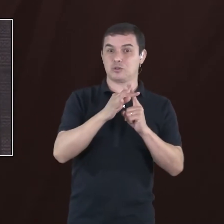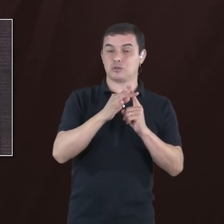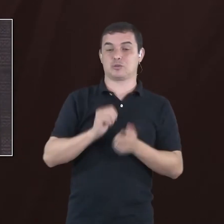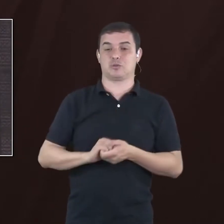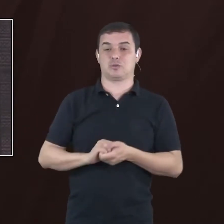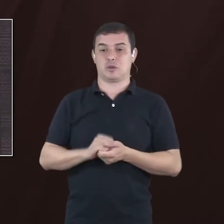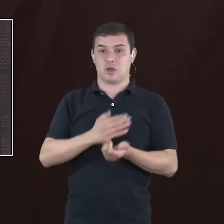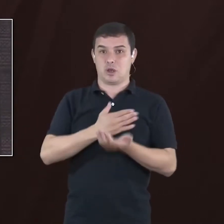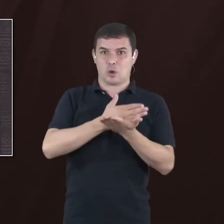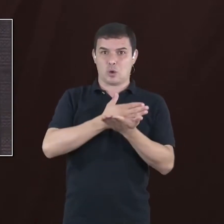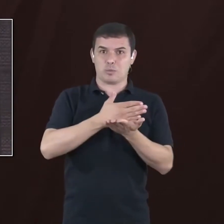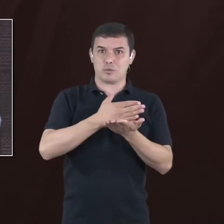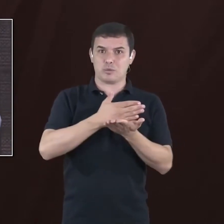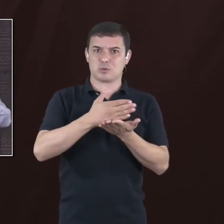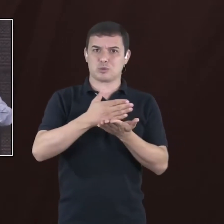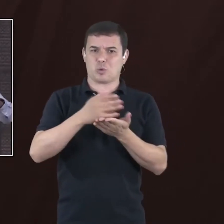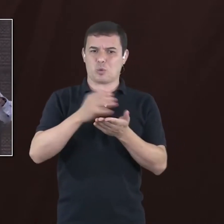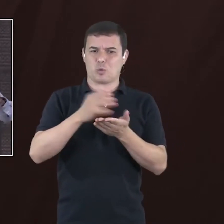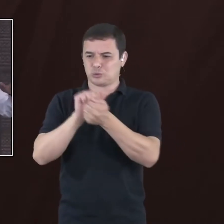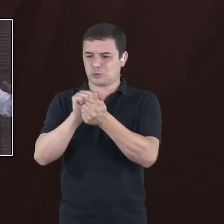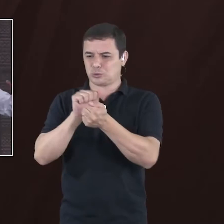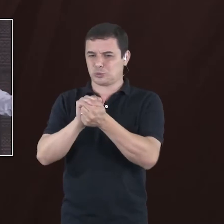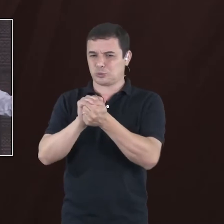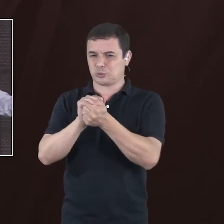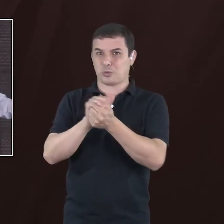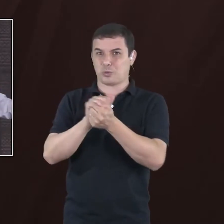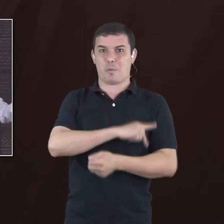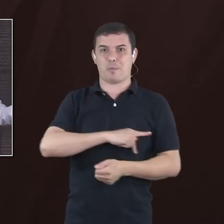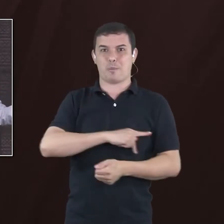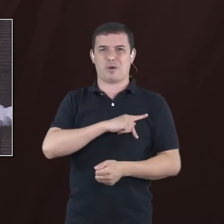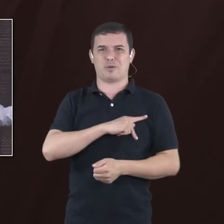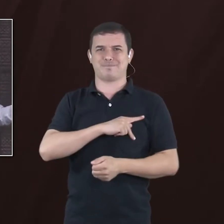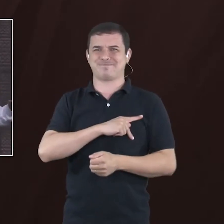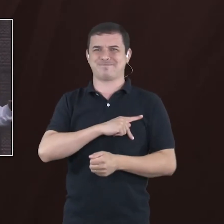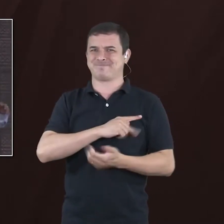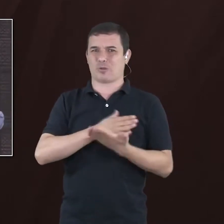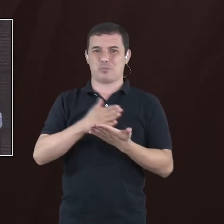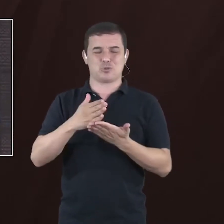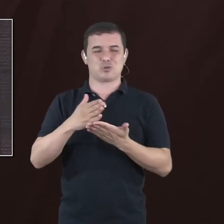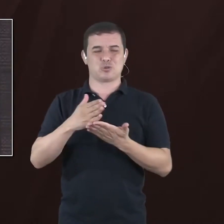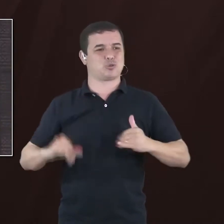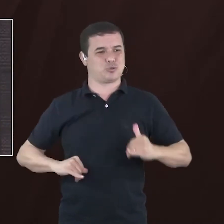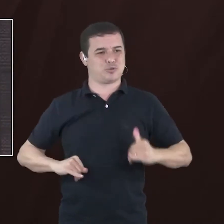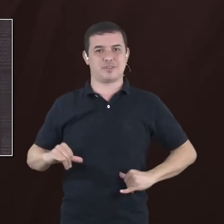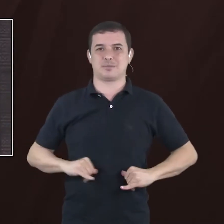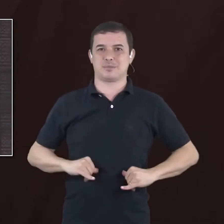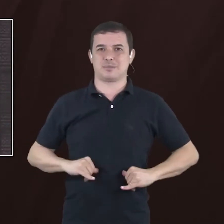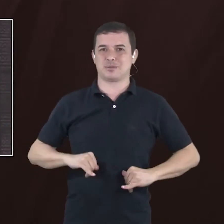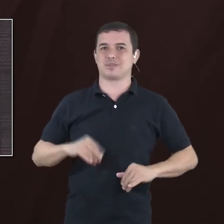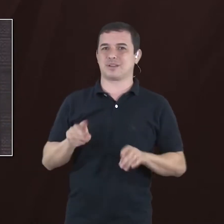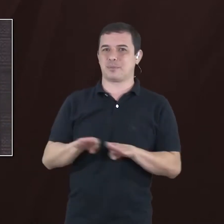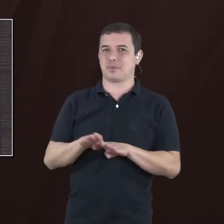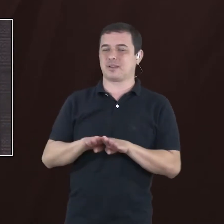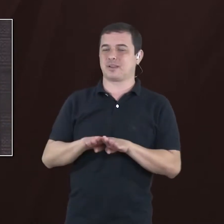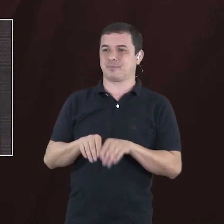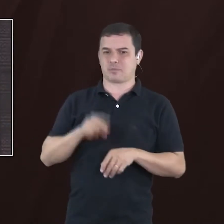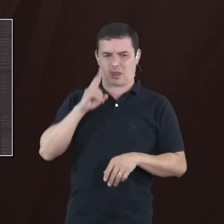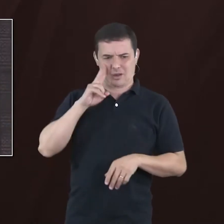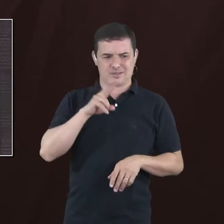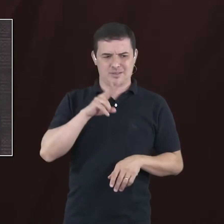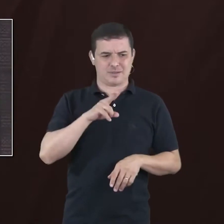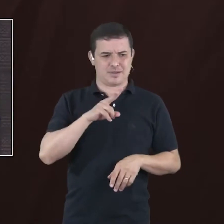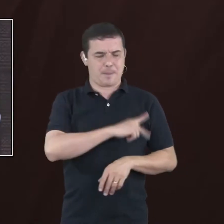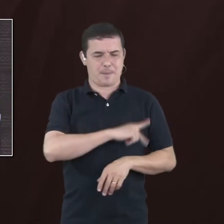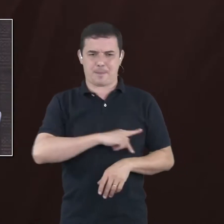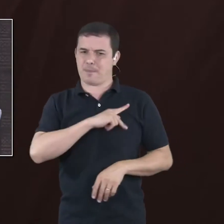que começou a acompanhar Paulo, já viu os sofrimentos de Paulo. Todo lugar ele era perseguido,